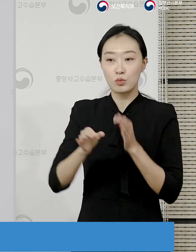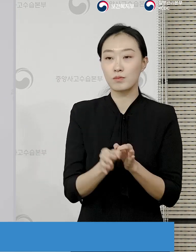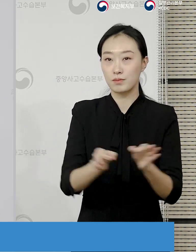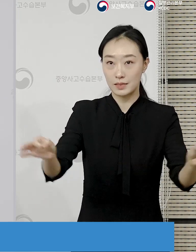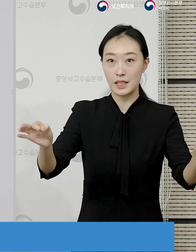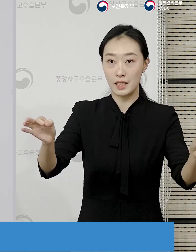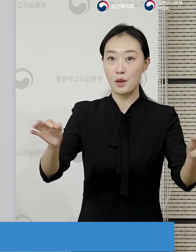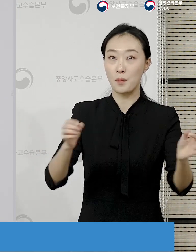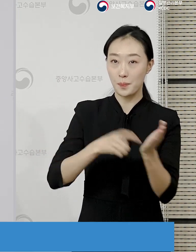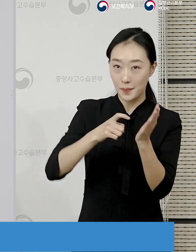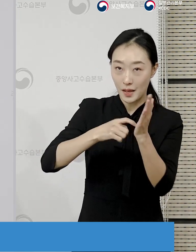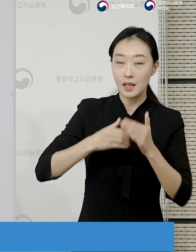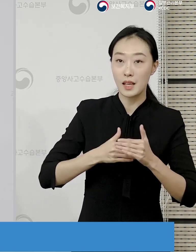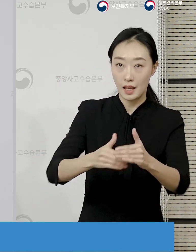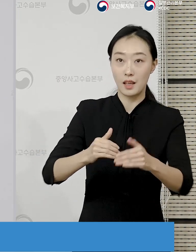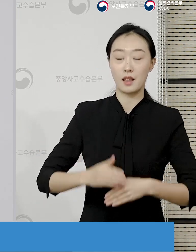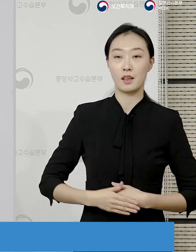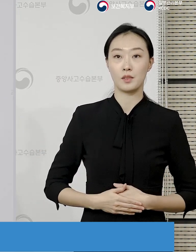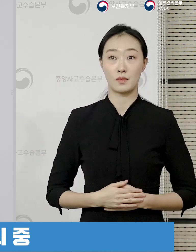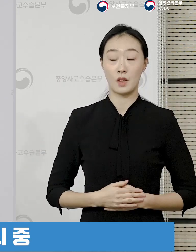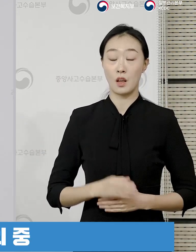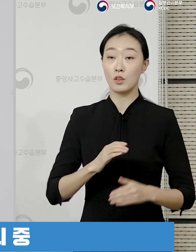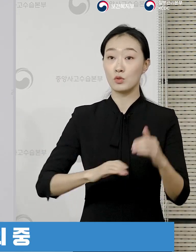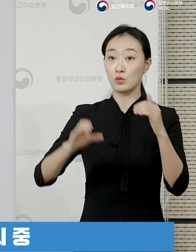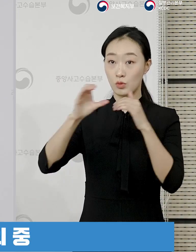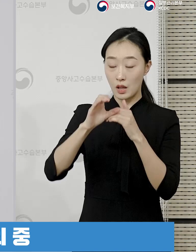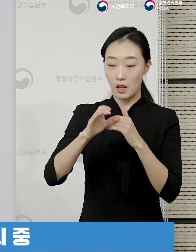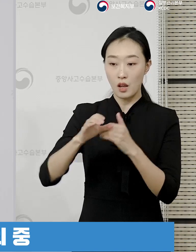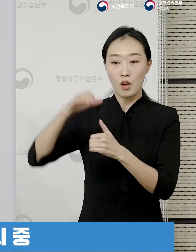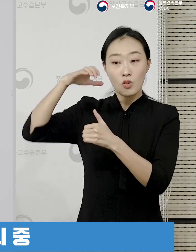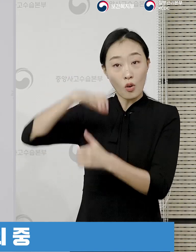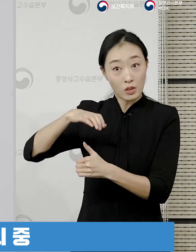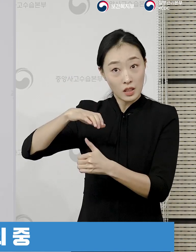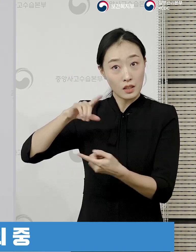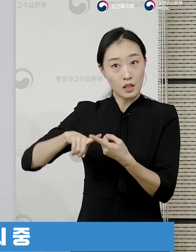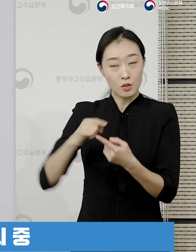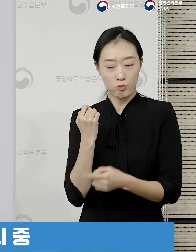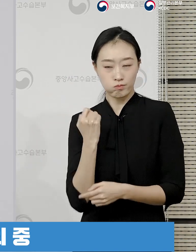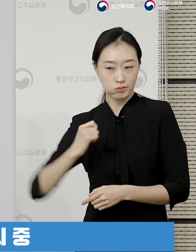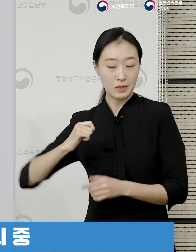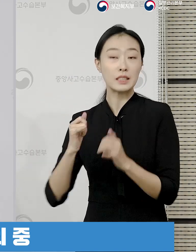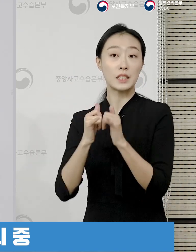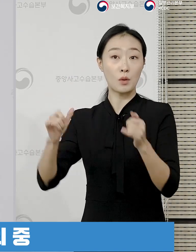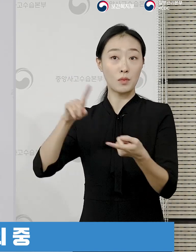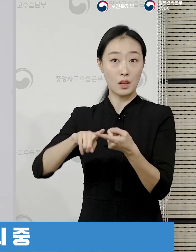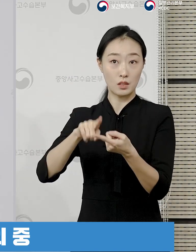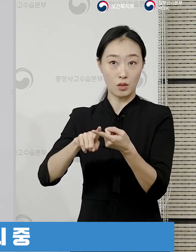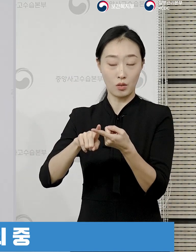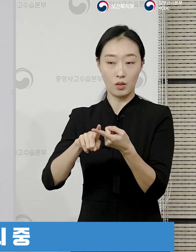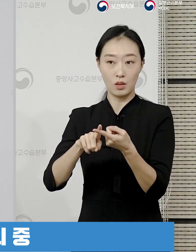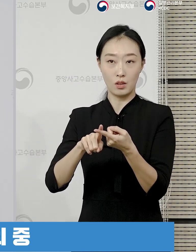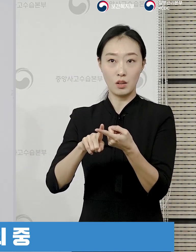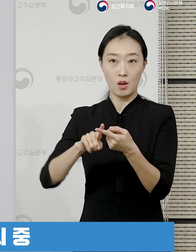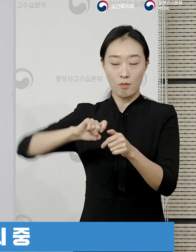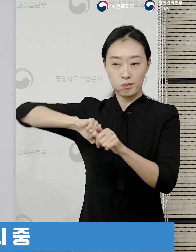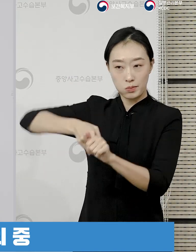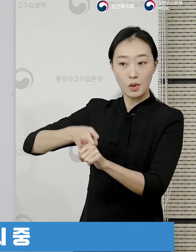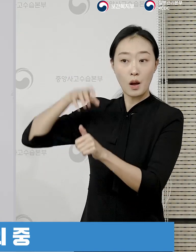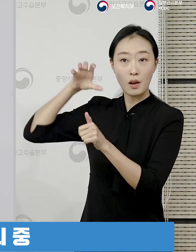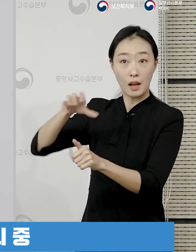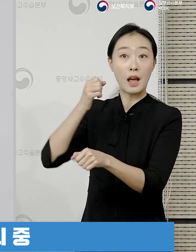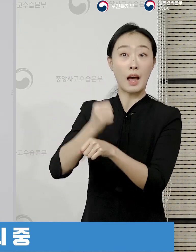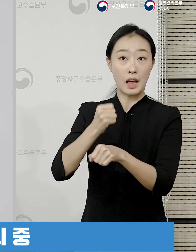대로 조속히 지급할 수 있도록 하겠습니다. 이와 더불어 격리 조치를 위반한 사람에 대하여 처벌을 강화하는